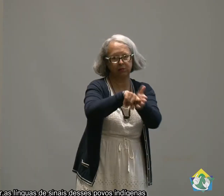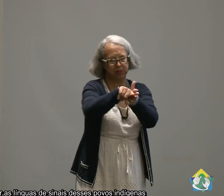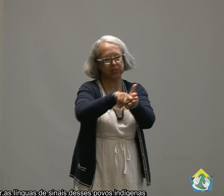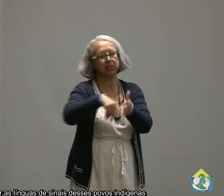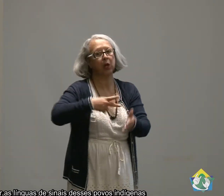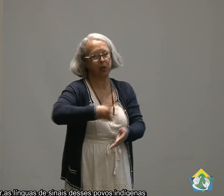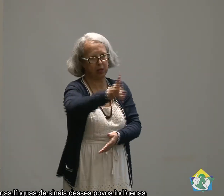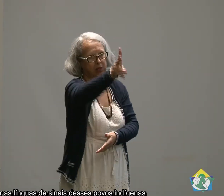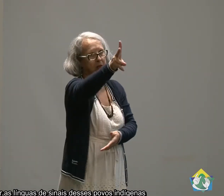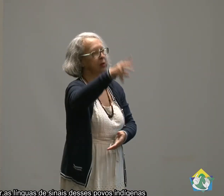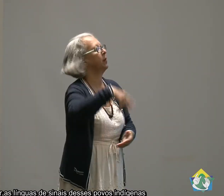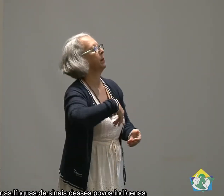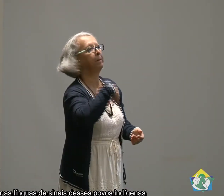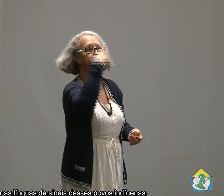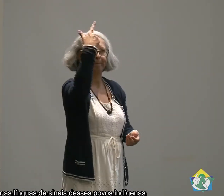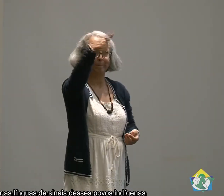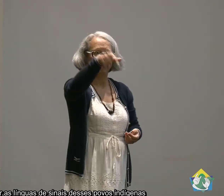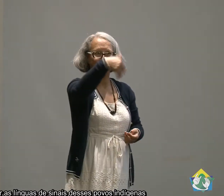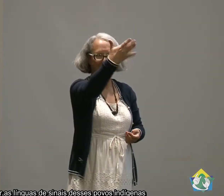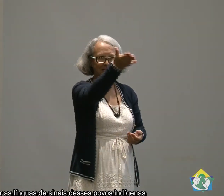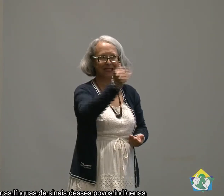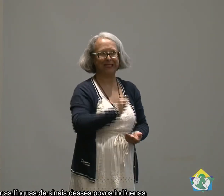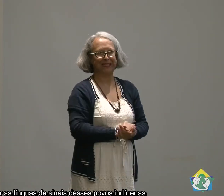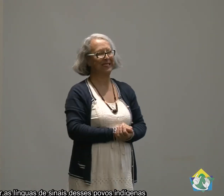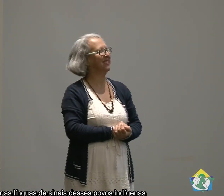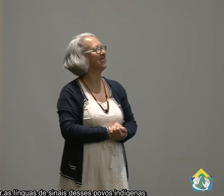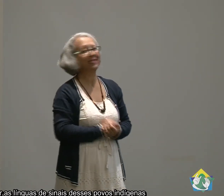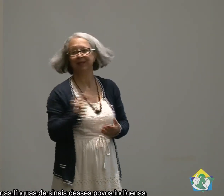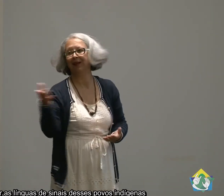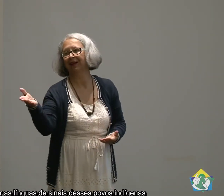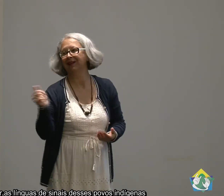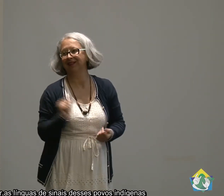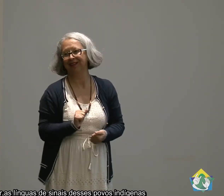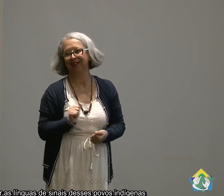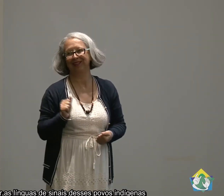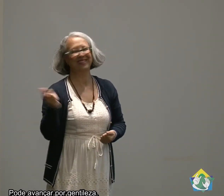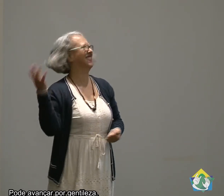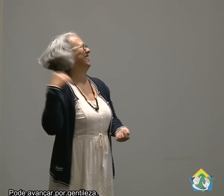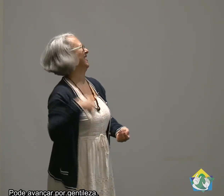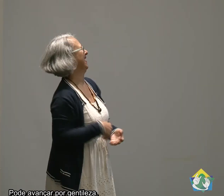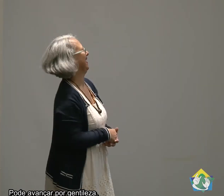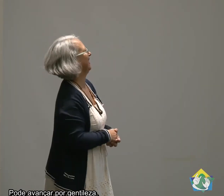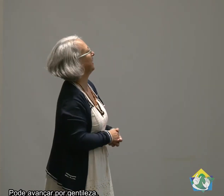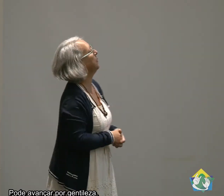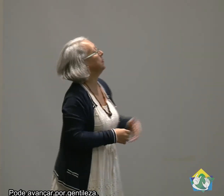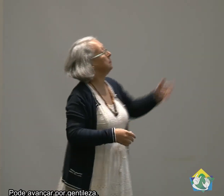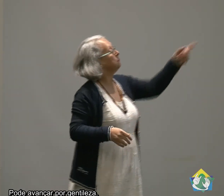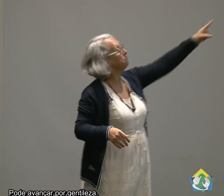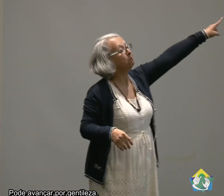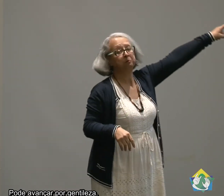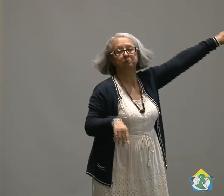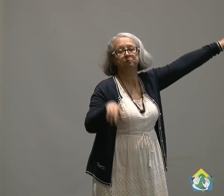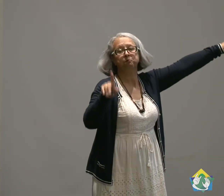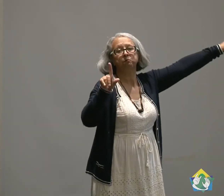para entender as línguas de sinais desses povos indígenas. Pode avançar, por gentileza.